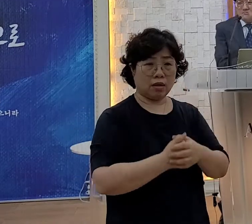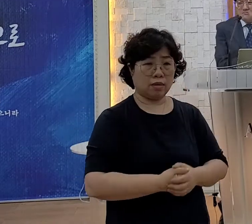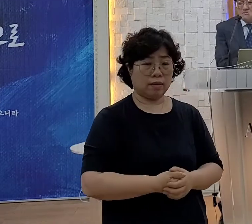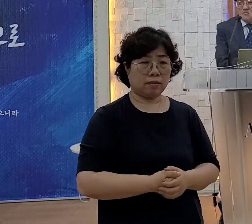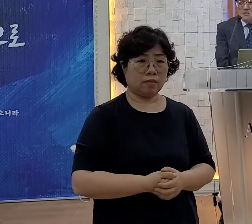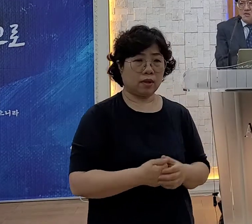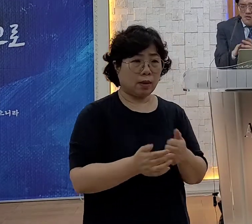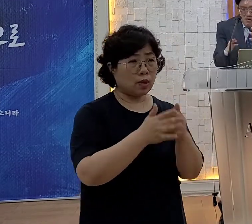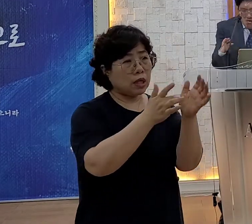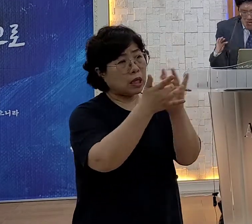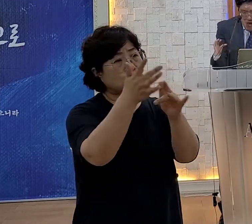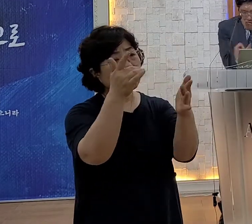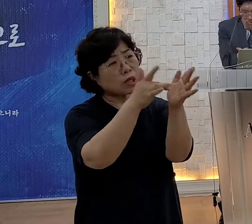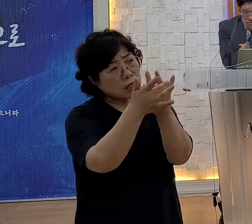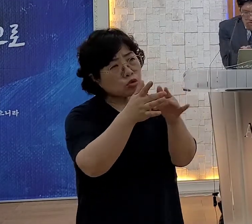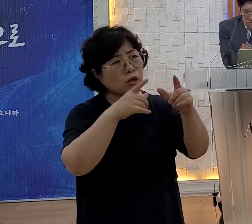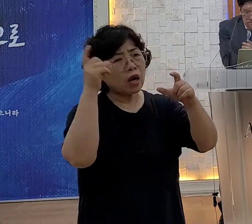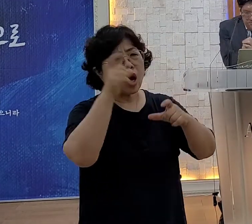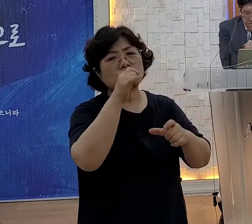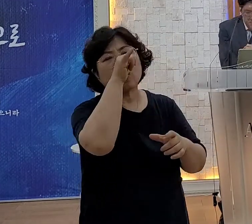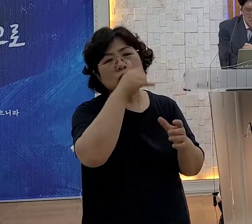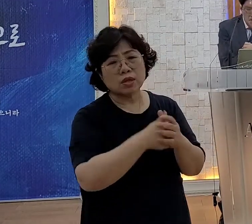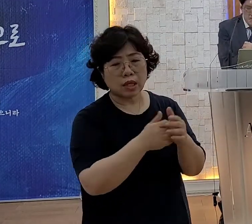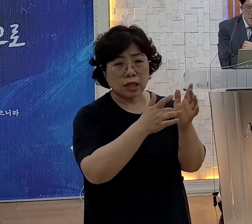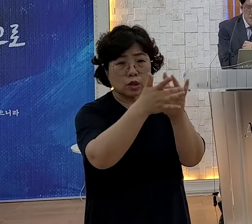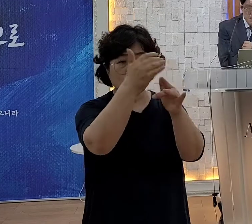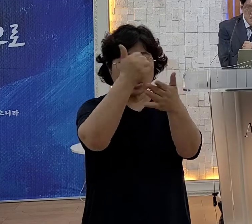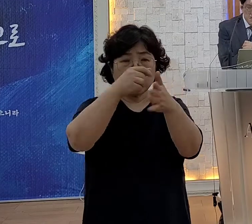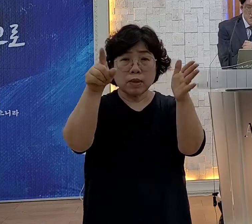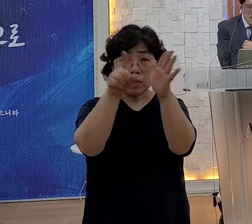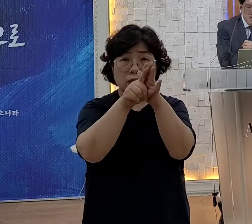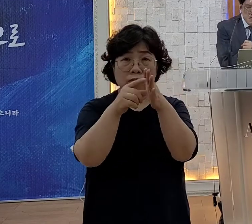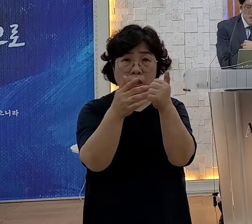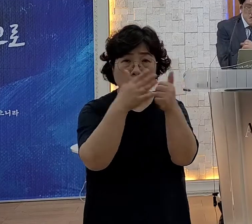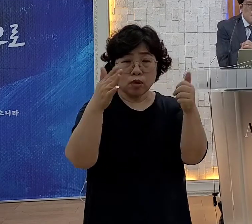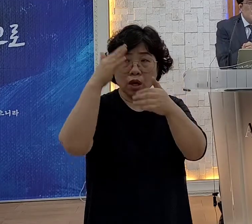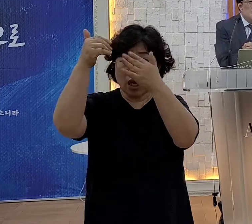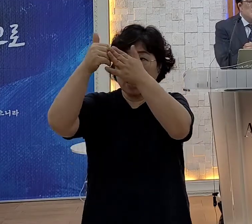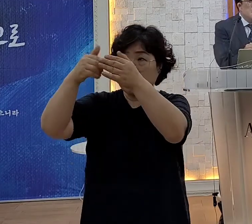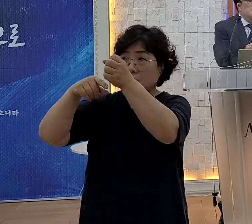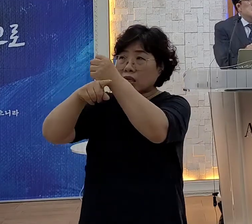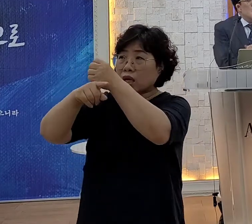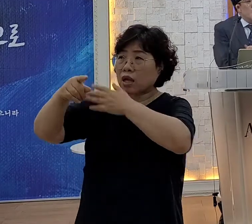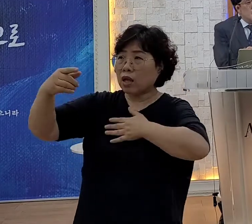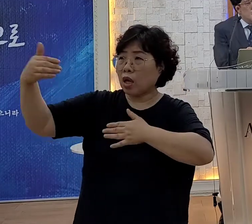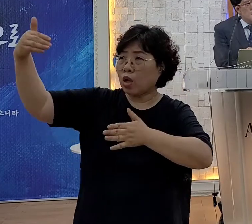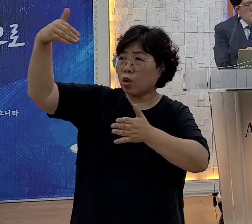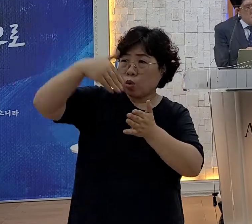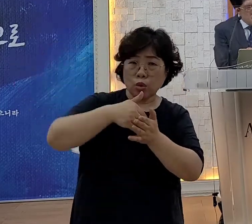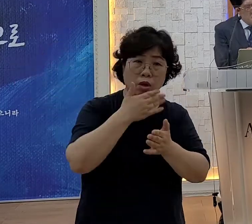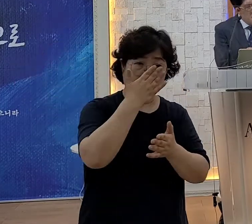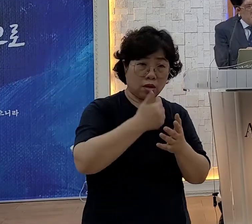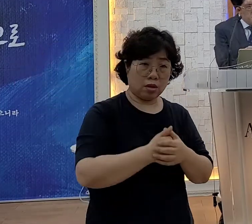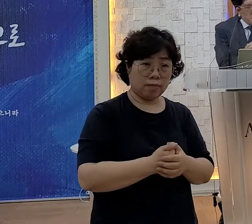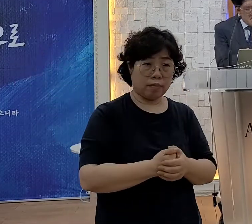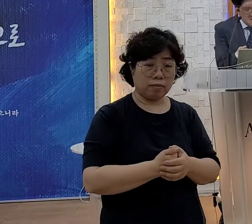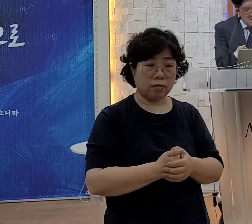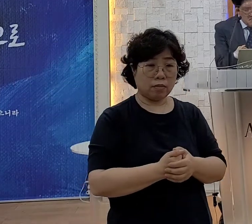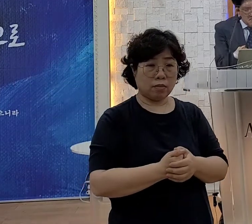예수. 이 예수 그리스도를 믿음으로 말미암아. 근데 어떤 자에게 이 의가